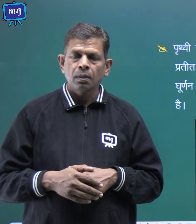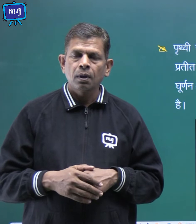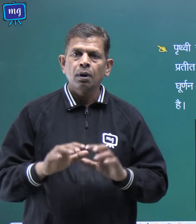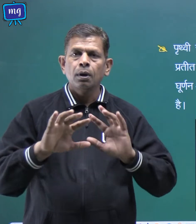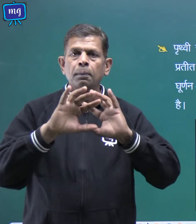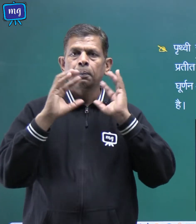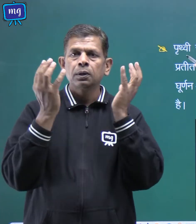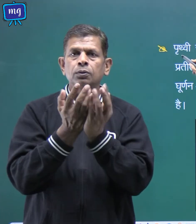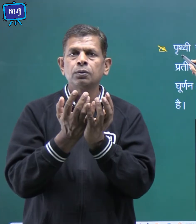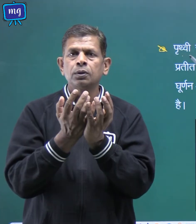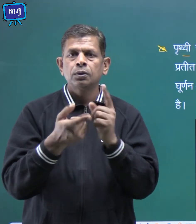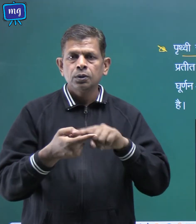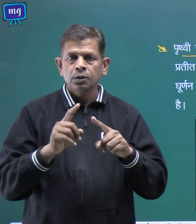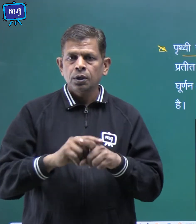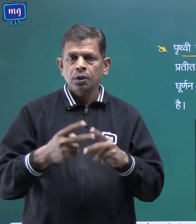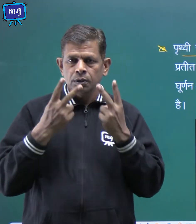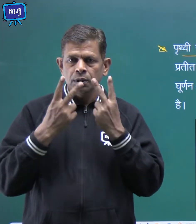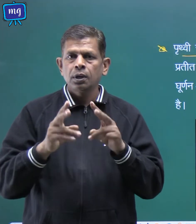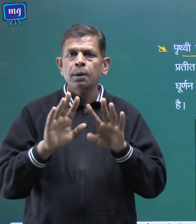पृथ्वी से देखने पर